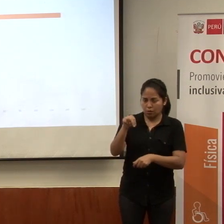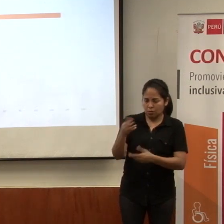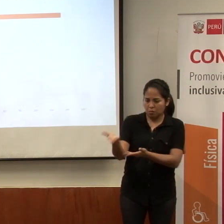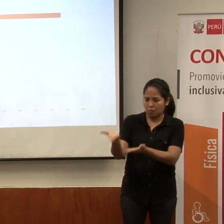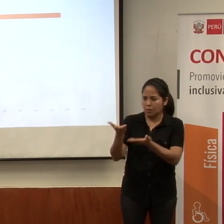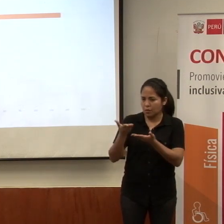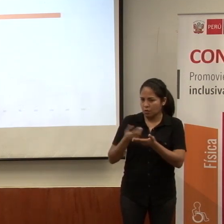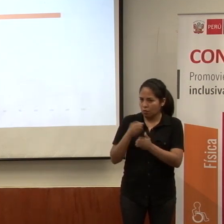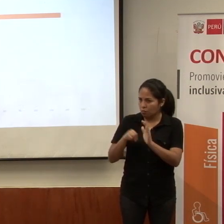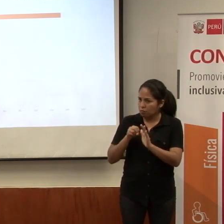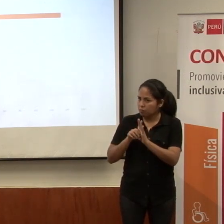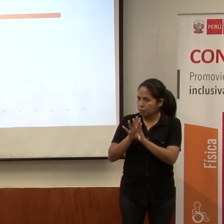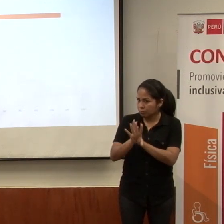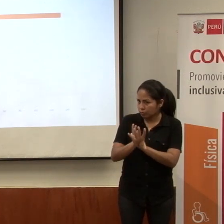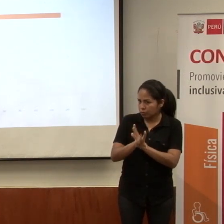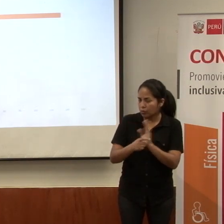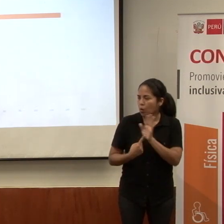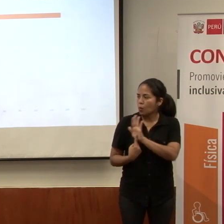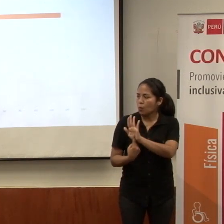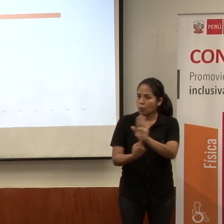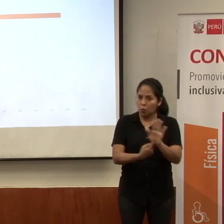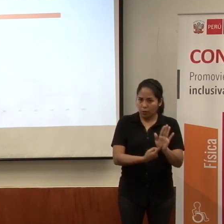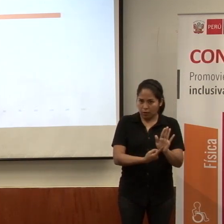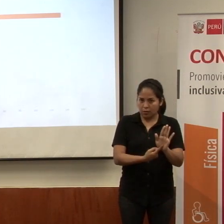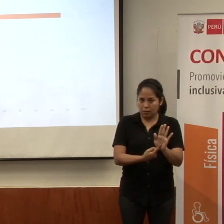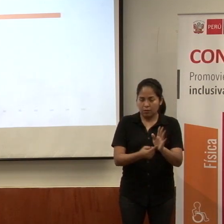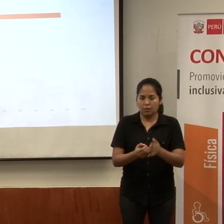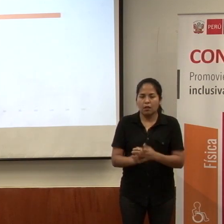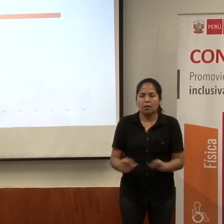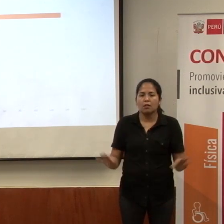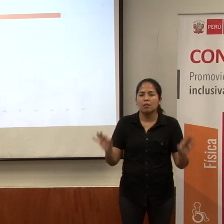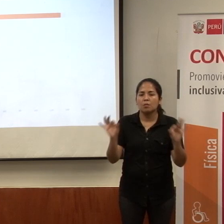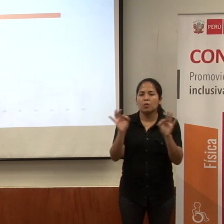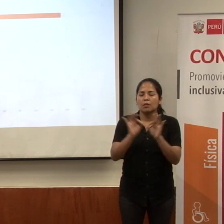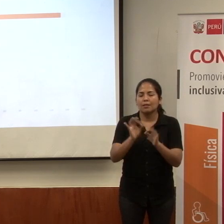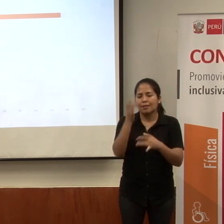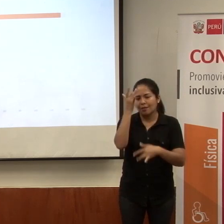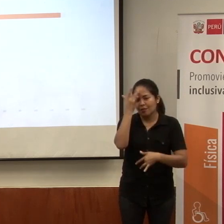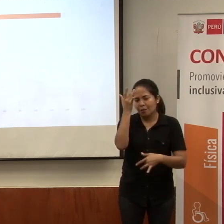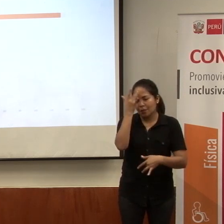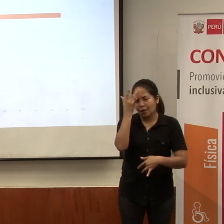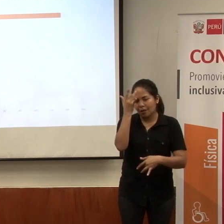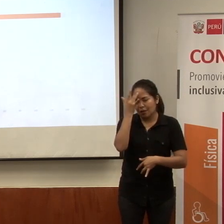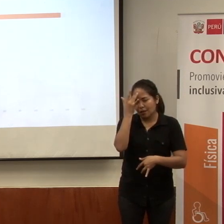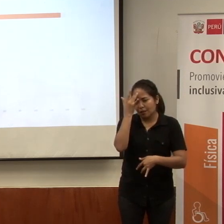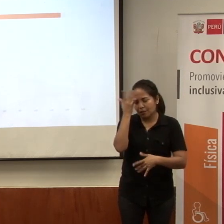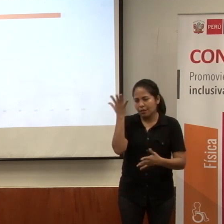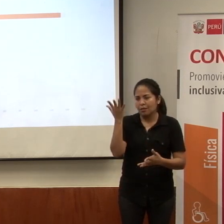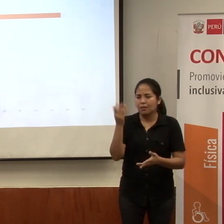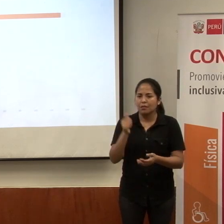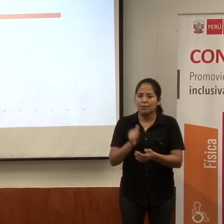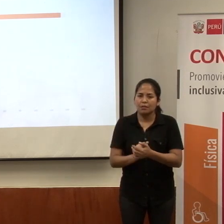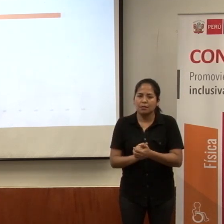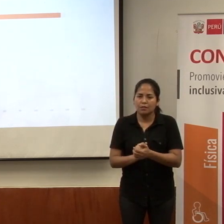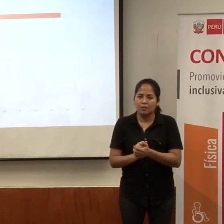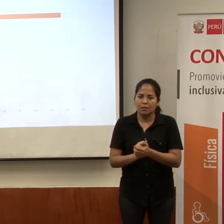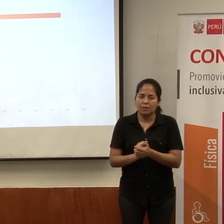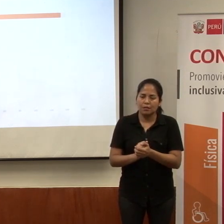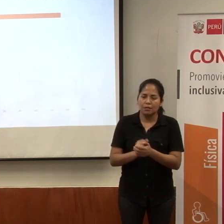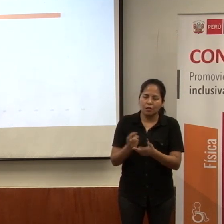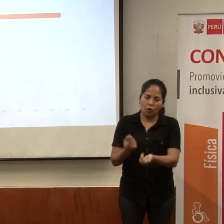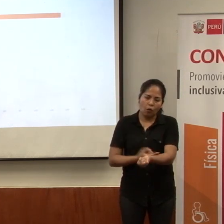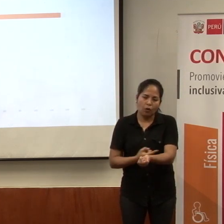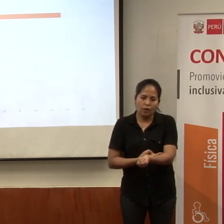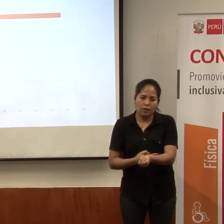esta oportunidad, que nos muestra la importancia de las enfermedades congénitas en el tema